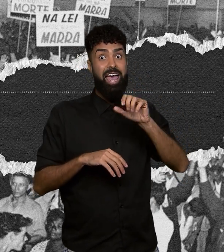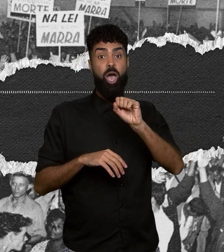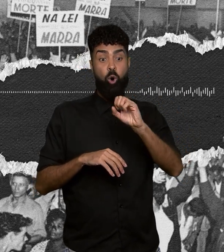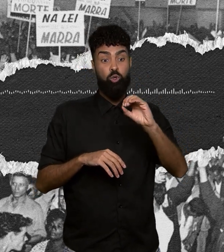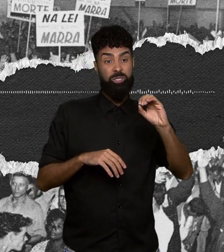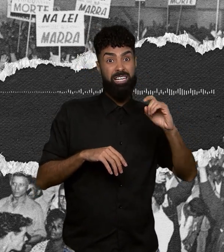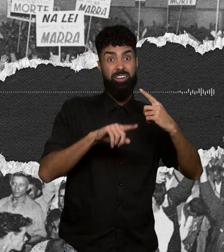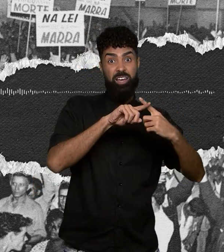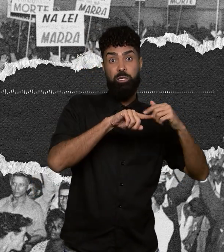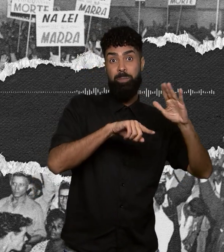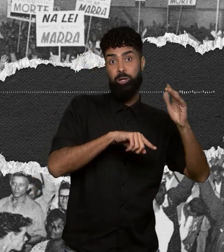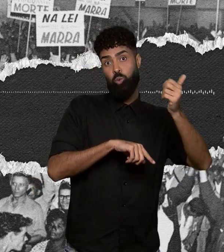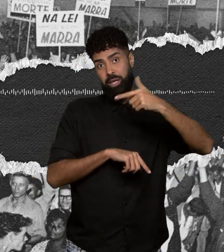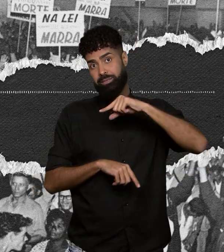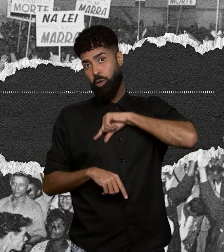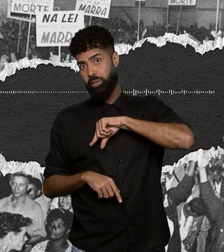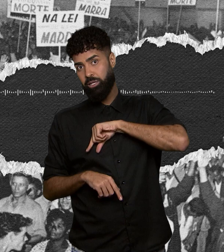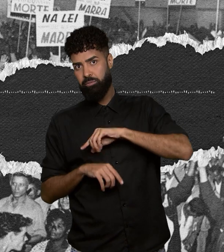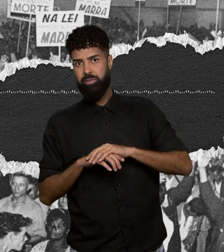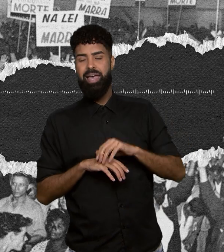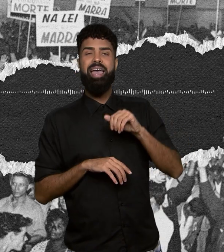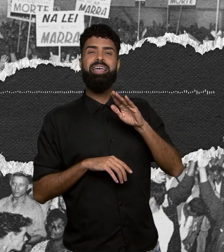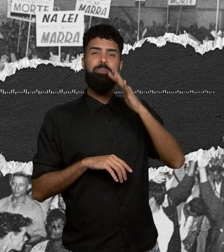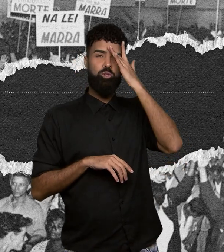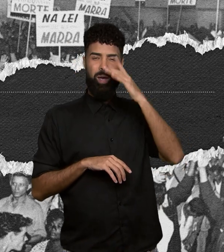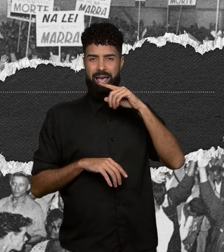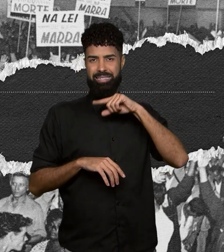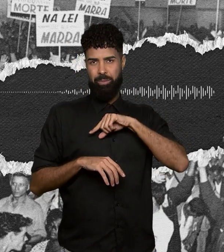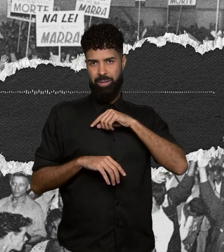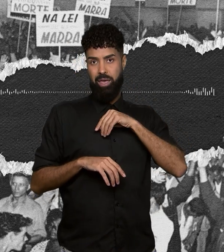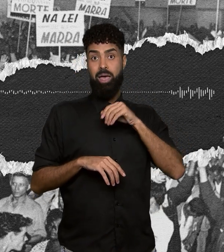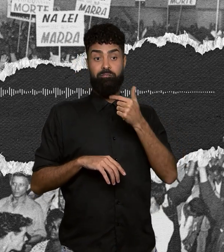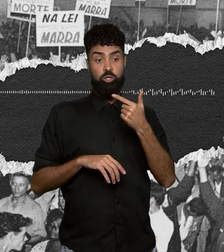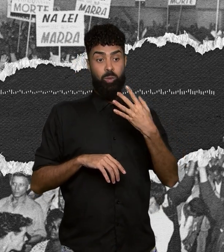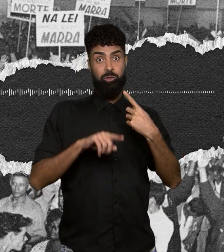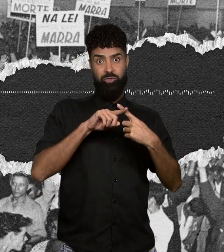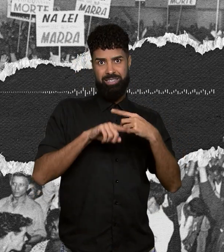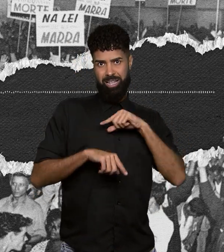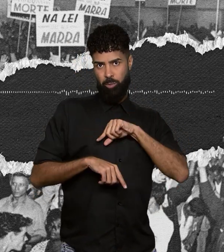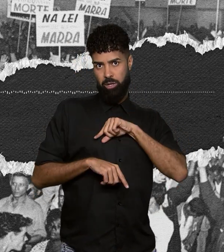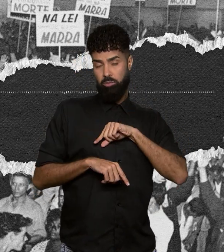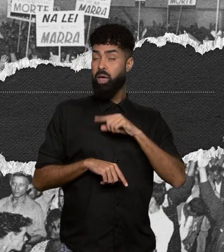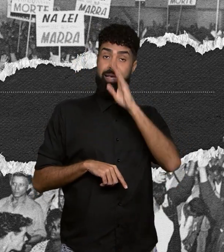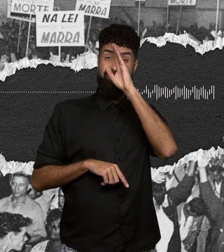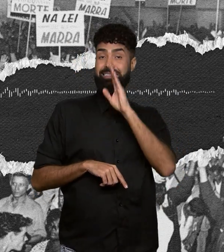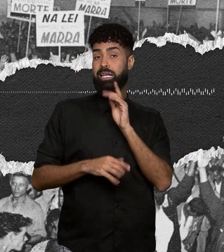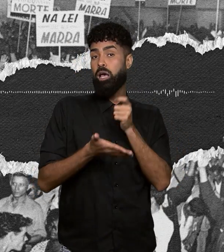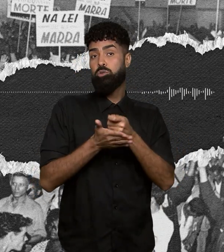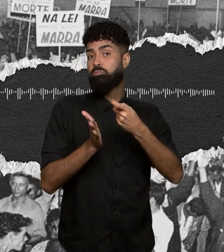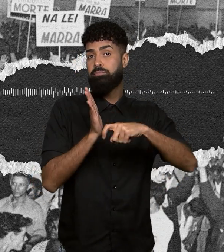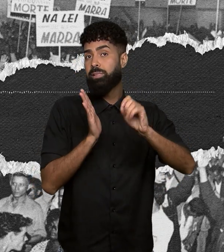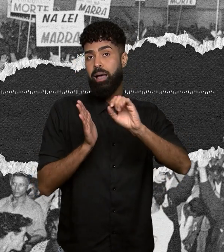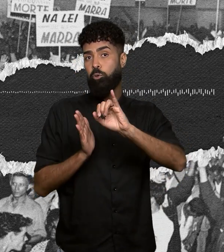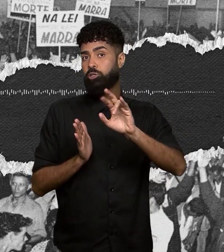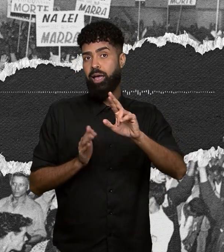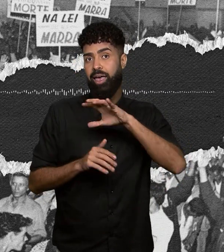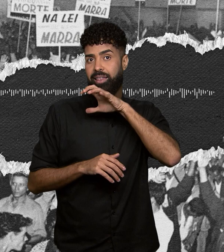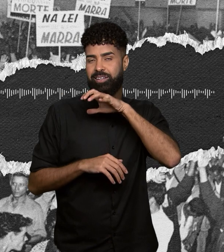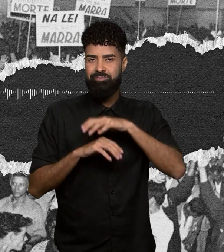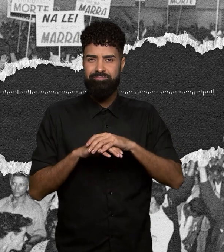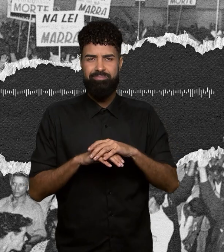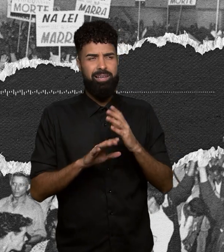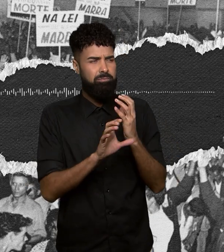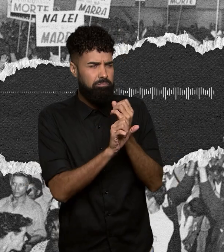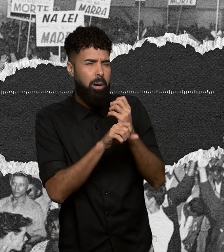mínimo quem recebia até 24 vezes o salário mínimo era isento claro que a comparação não é assim tão simples mas o principal é entender que